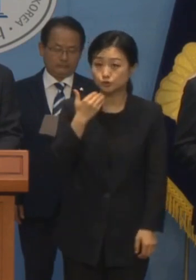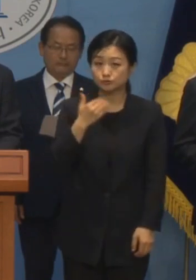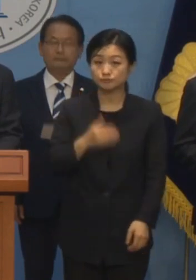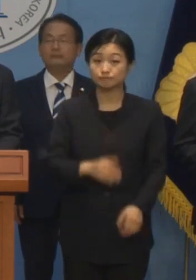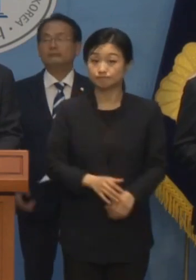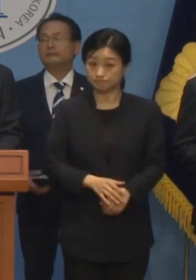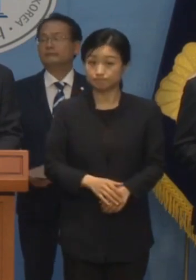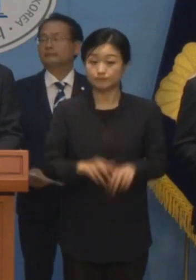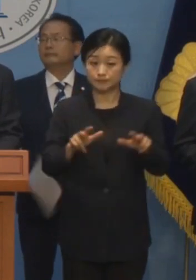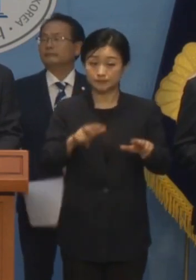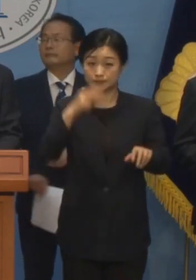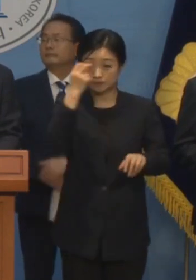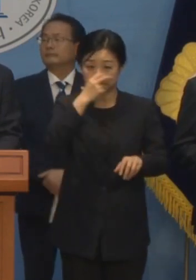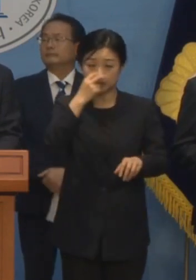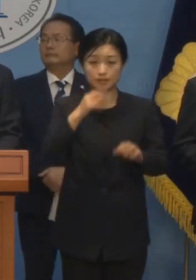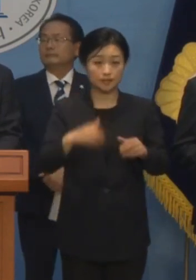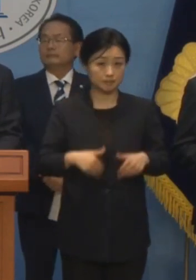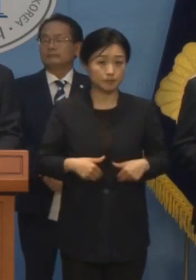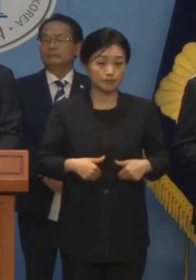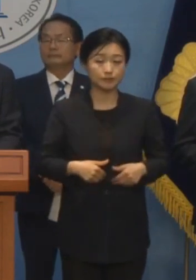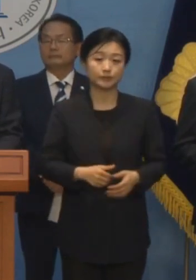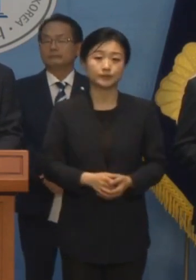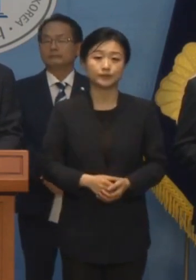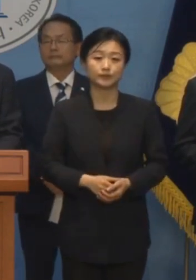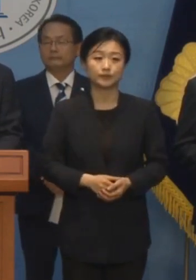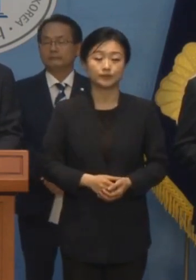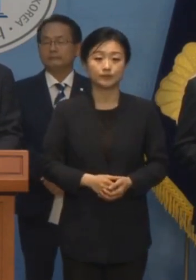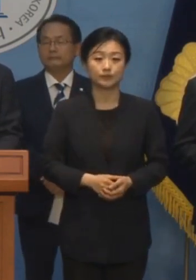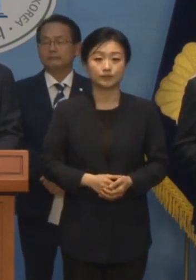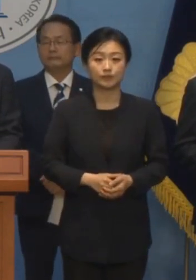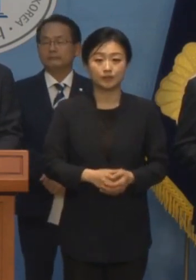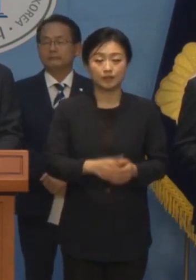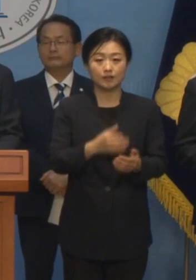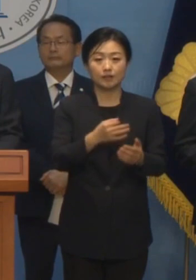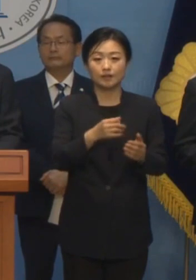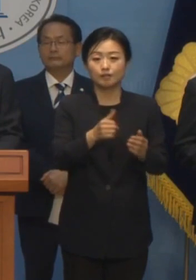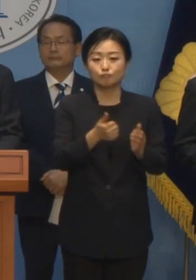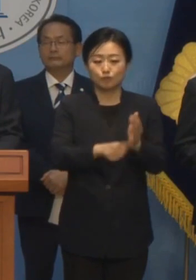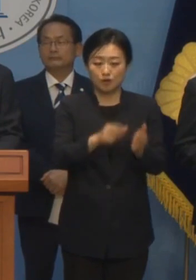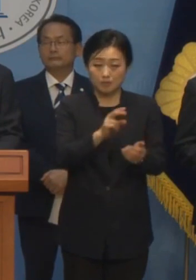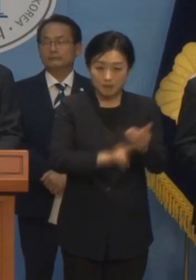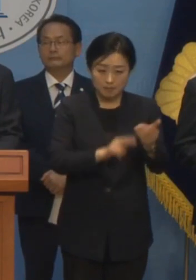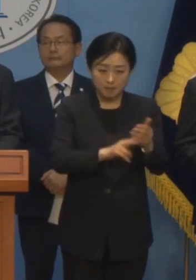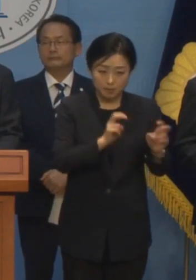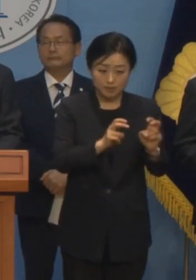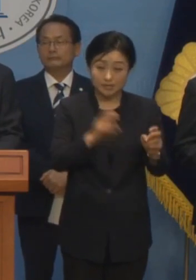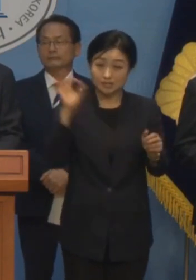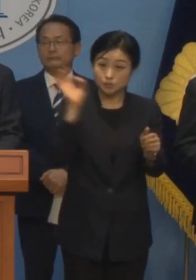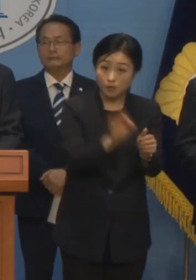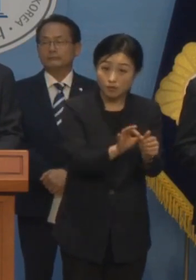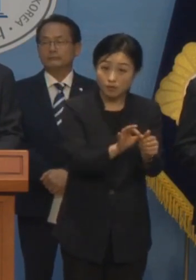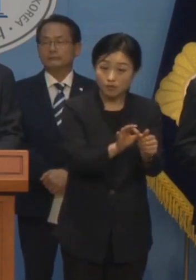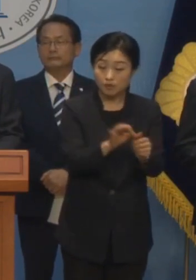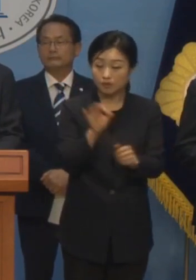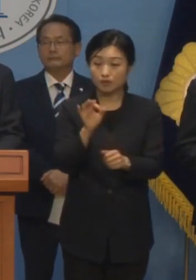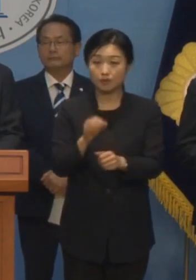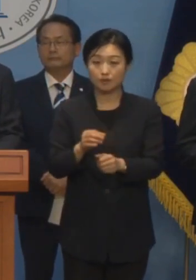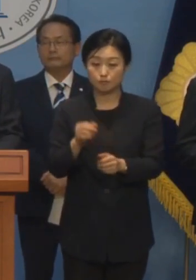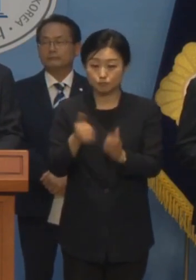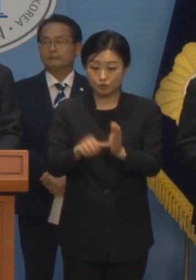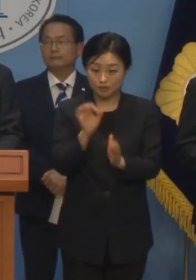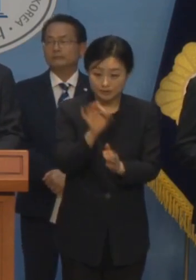중인 것이 안타까운 사실입니다. 입점업자들에 대한 금융 지원을 하겠다,